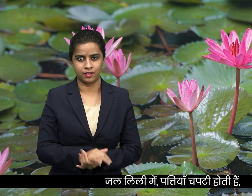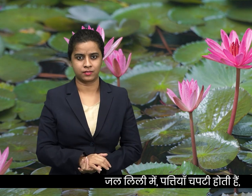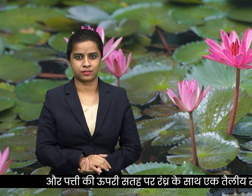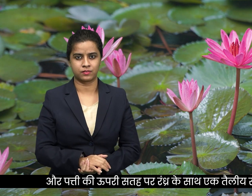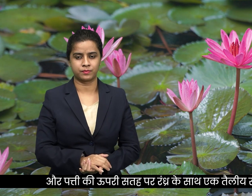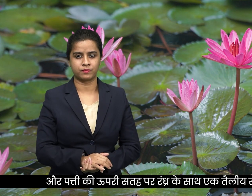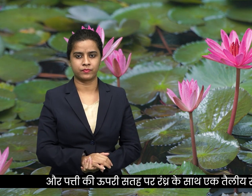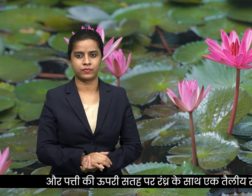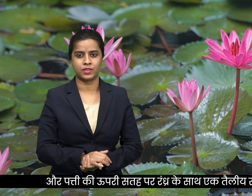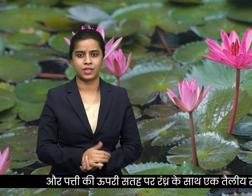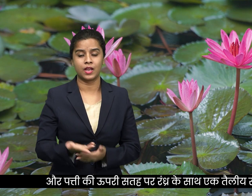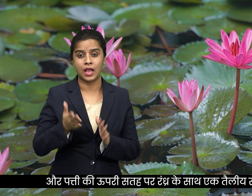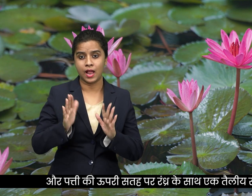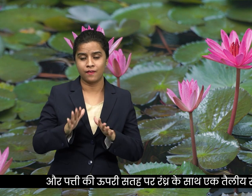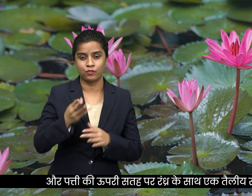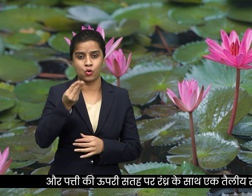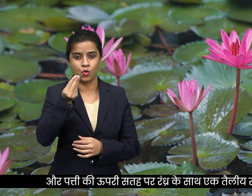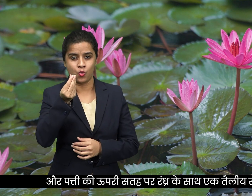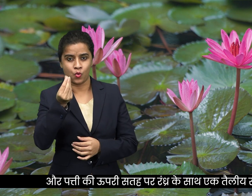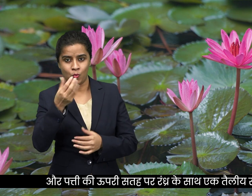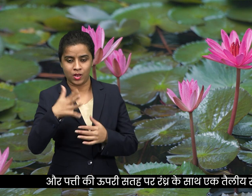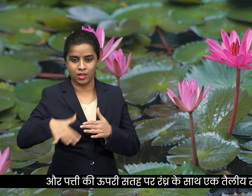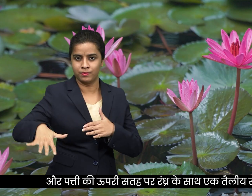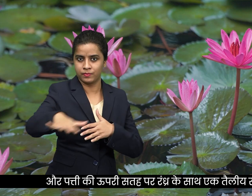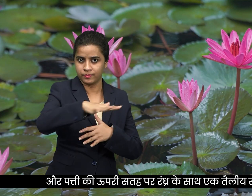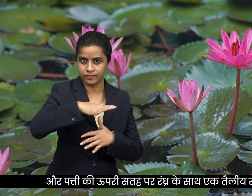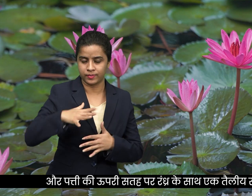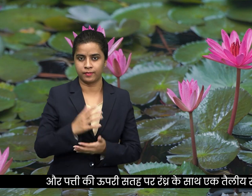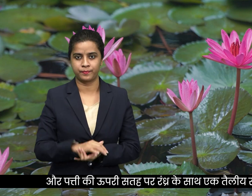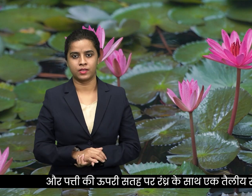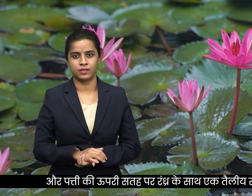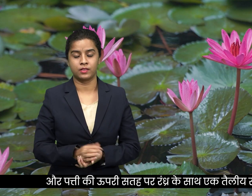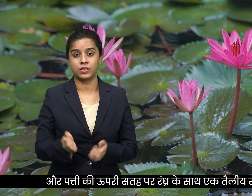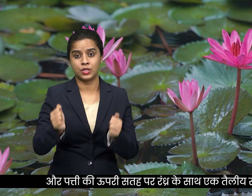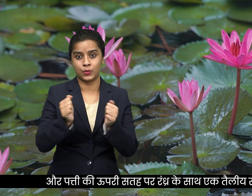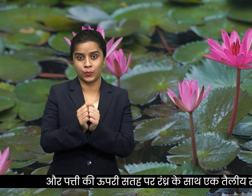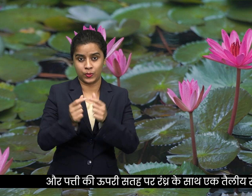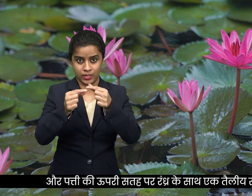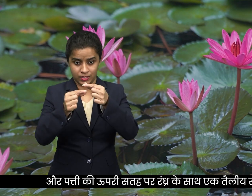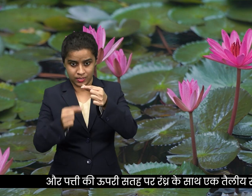और पत्ती की ऊपरी सतह पर रत्न के साथ एक तैलीय सतह होती है।